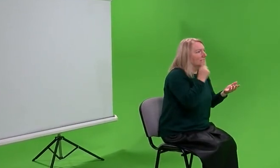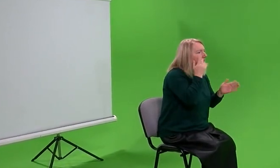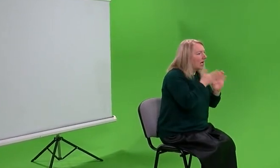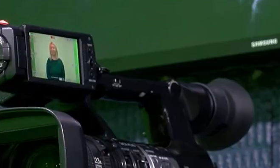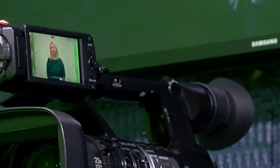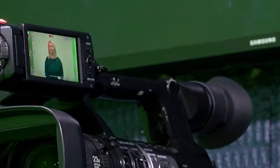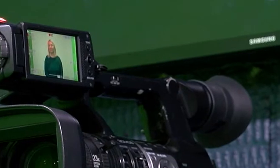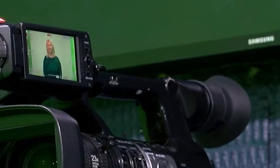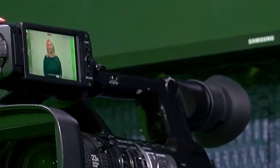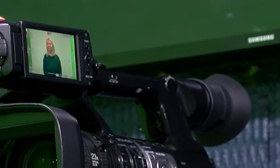vērot filmu vai viegli.